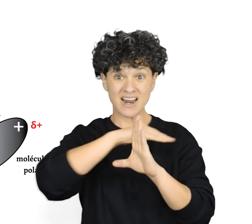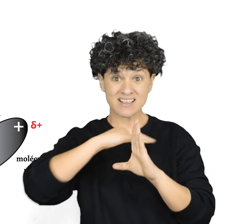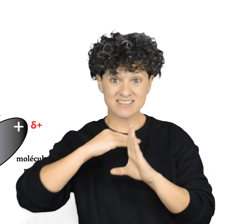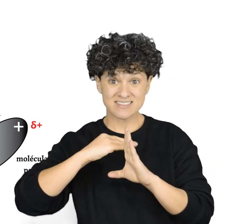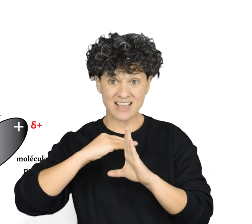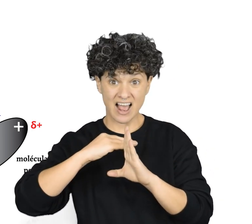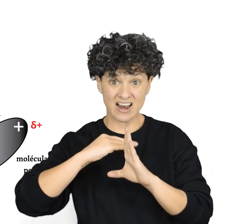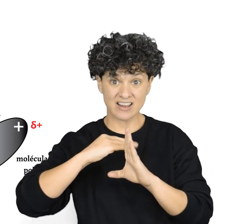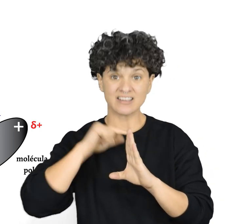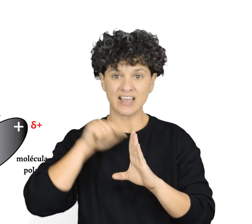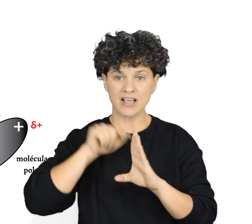signo opuesto